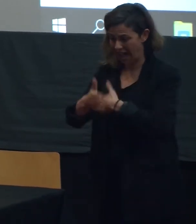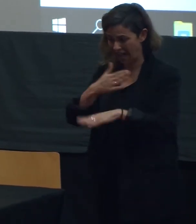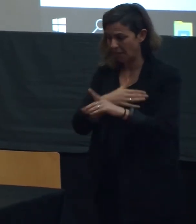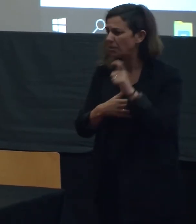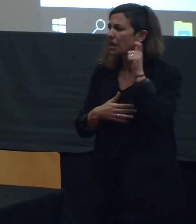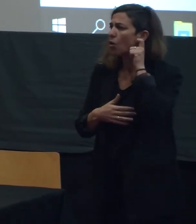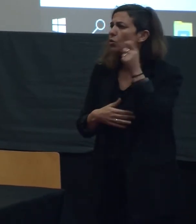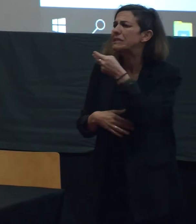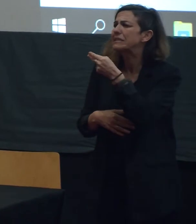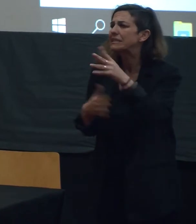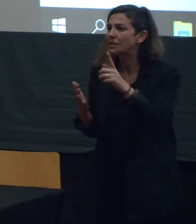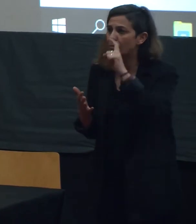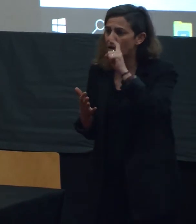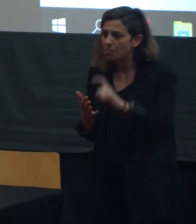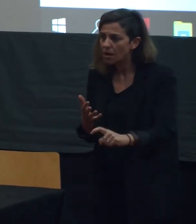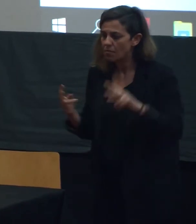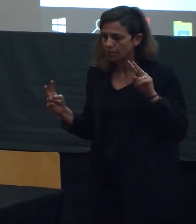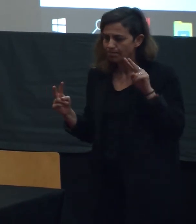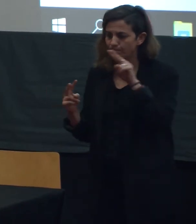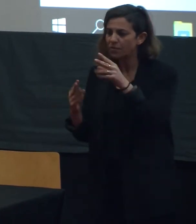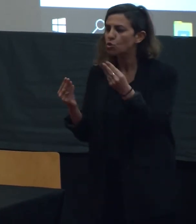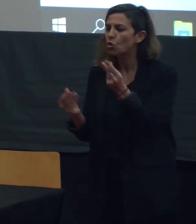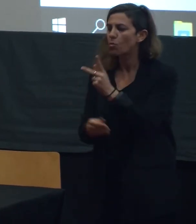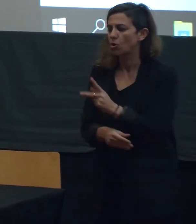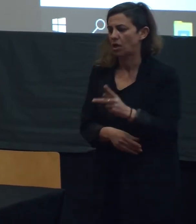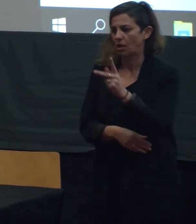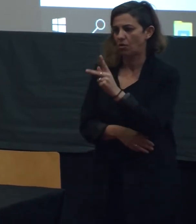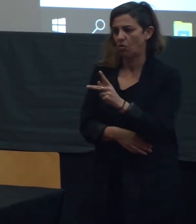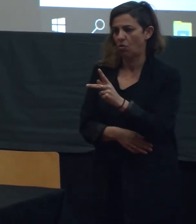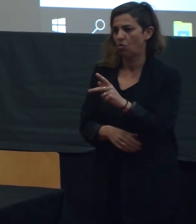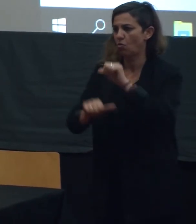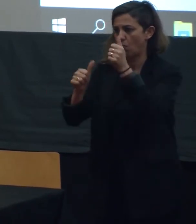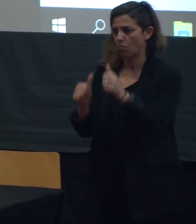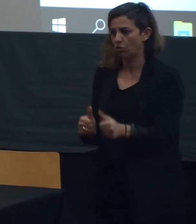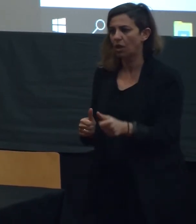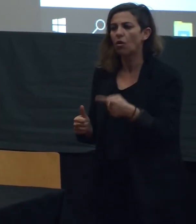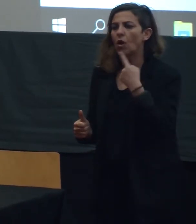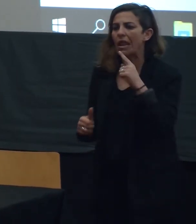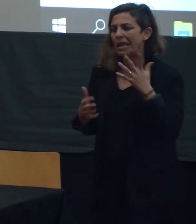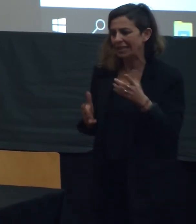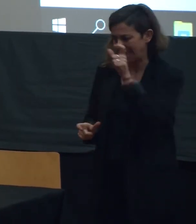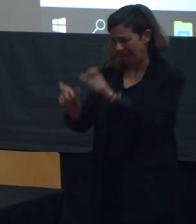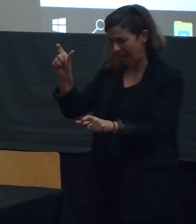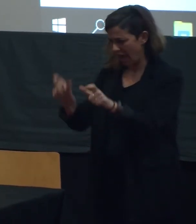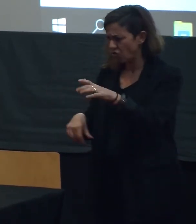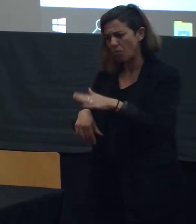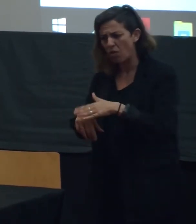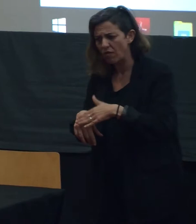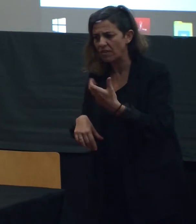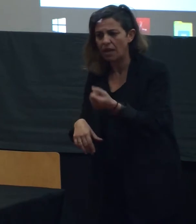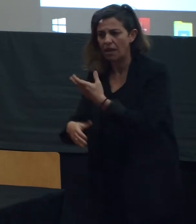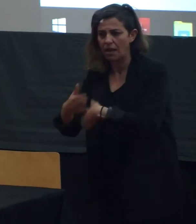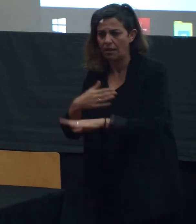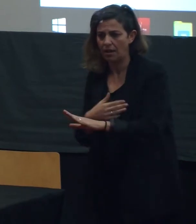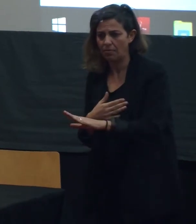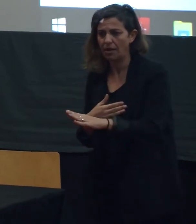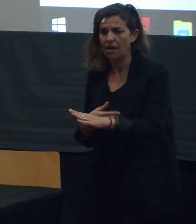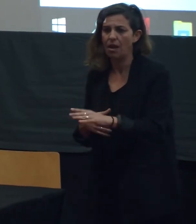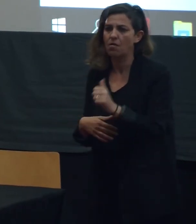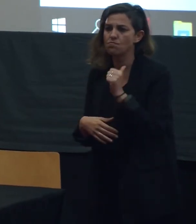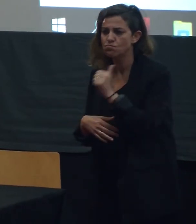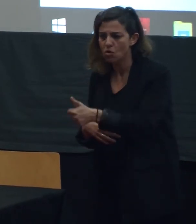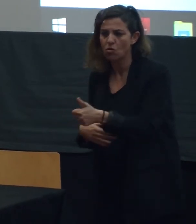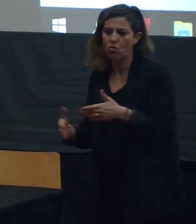αναπηρίας, σύμφωνα με το οποίο η αναπηρία ενός ατόμου καθορίζεται όχι από τις ατομικές του δυσκολίες μόνο, αλλά το συνδυασμό